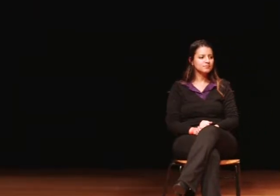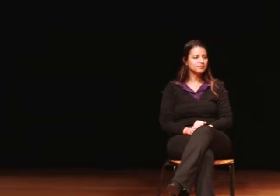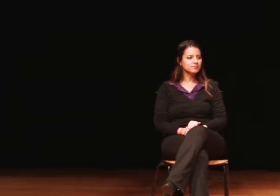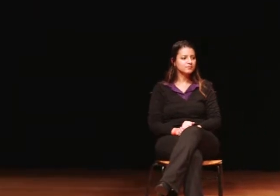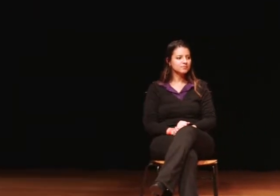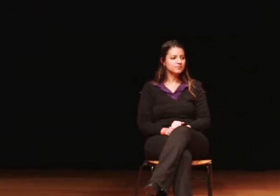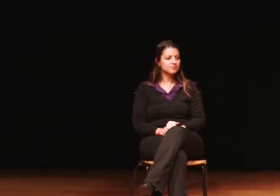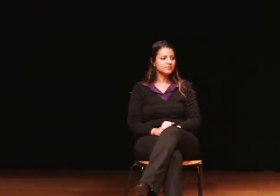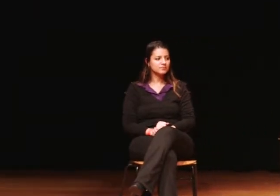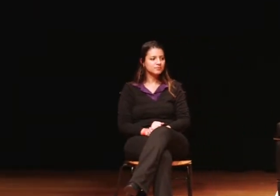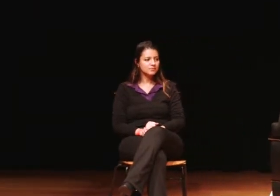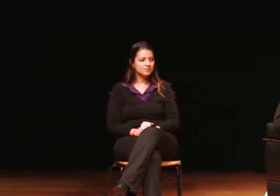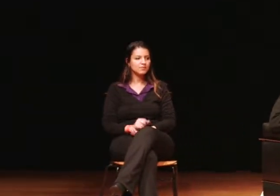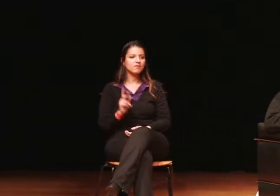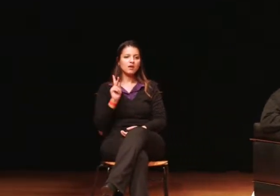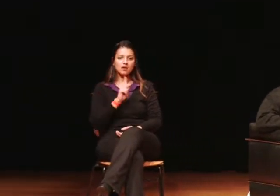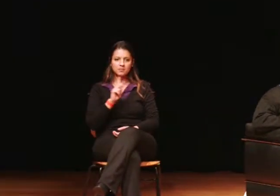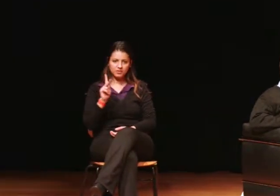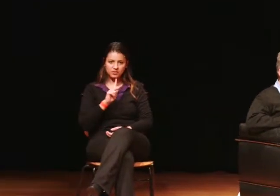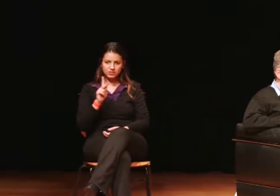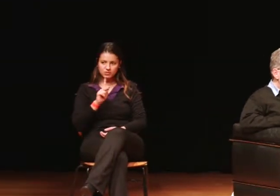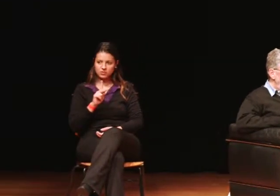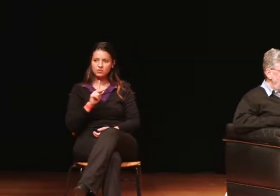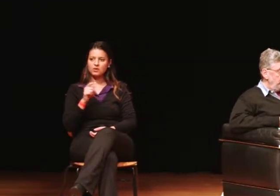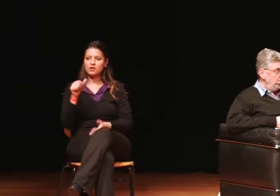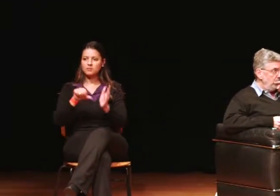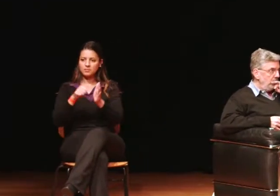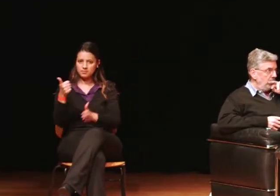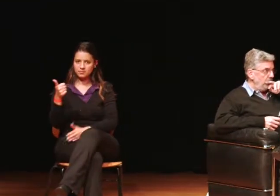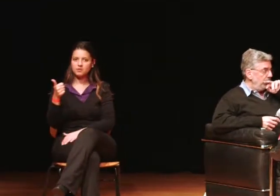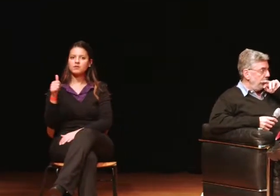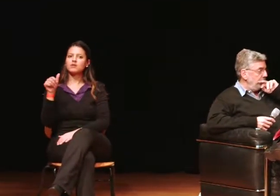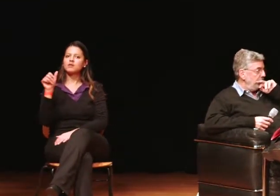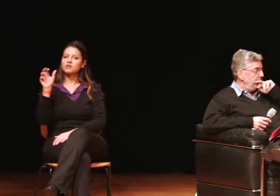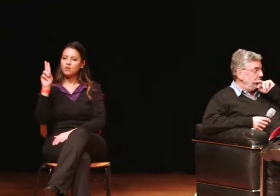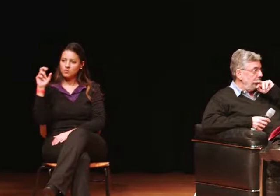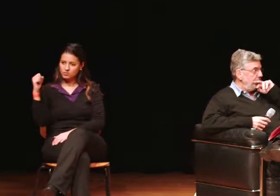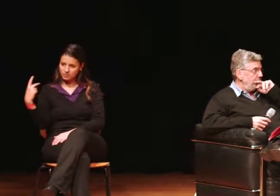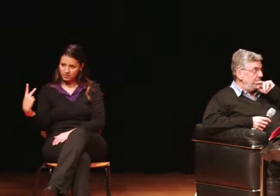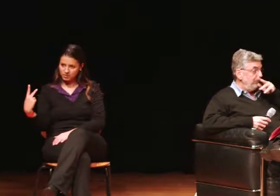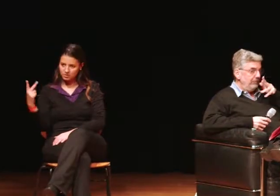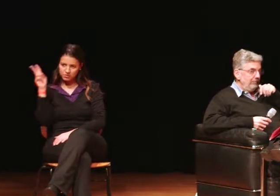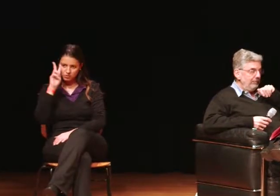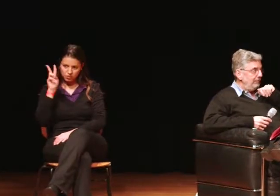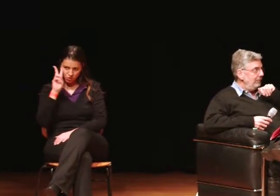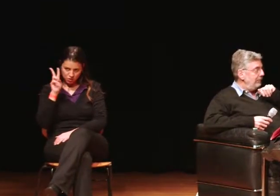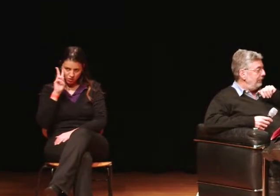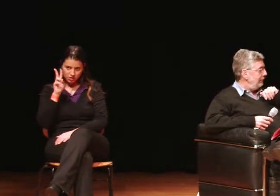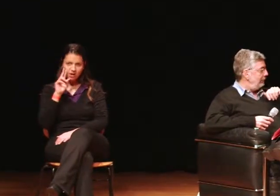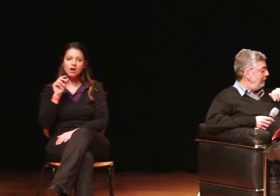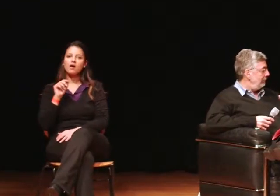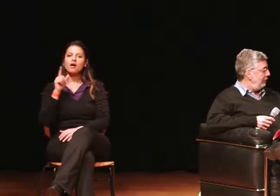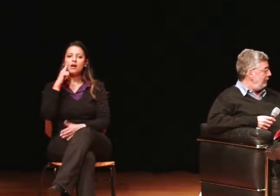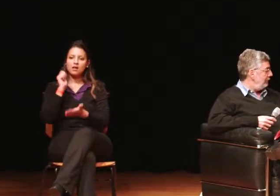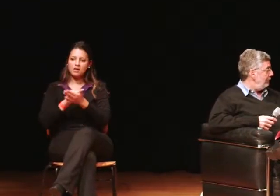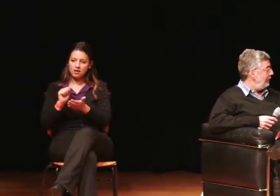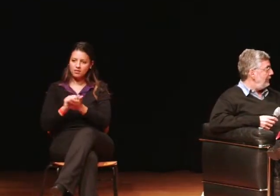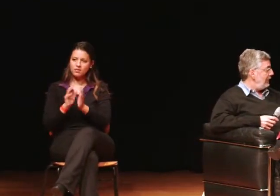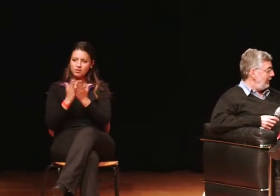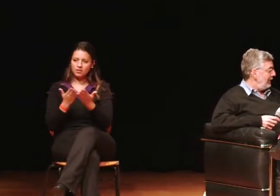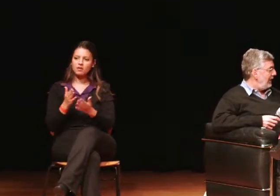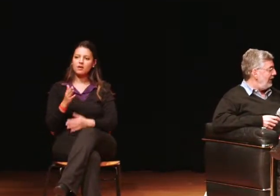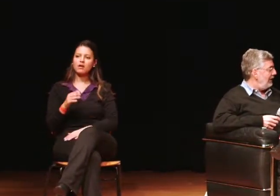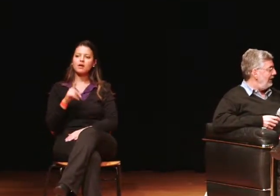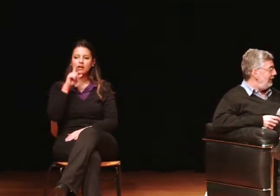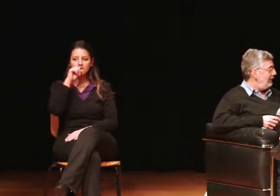A professora é titular do Departamento de História da Universidade de São Paulo, é autora de diversos livros, entre eles Crime e